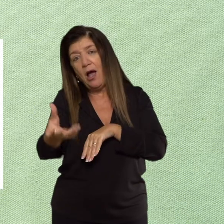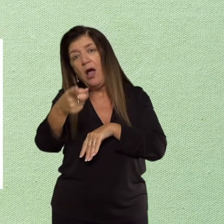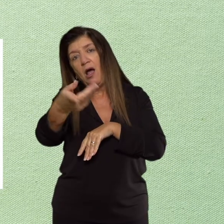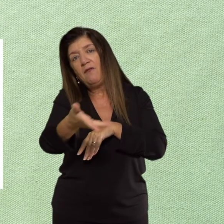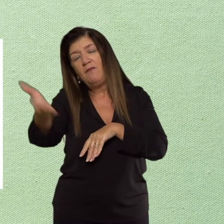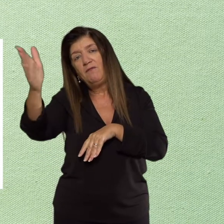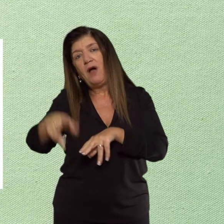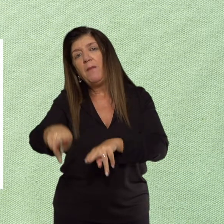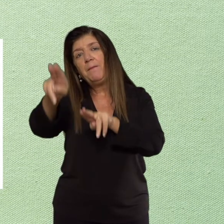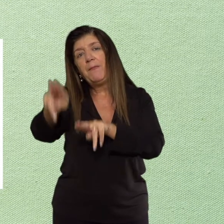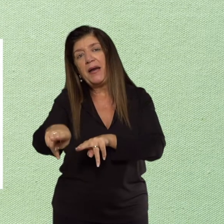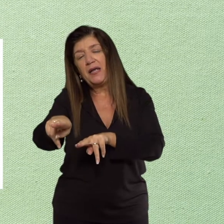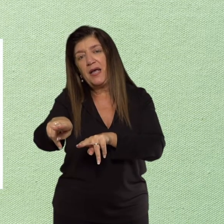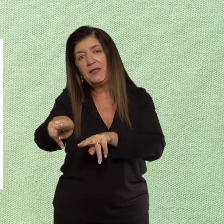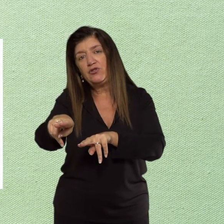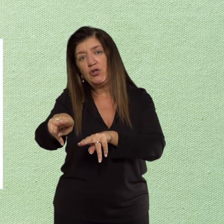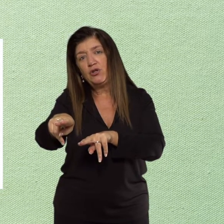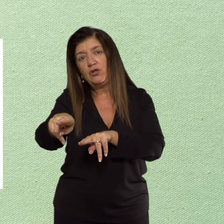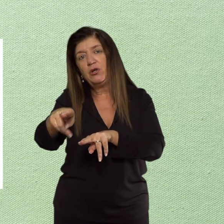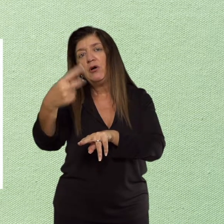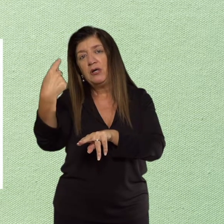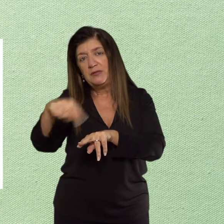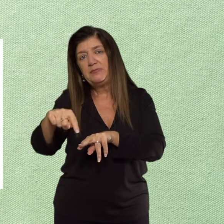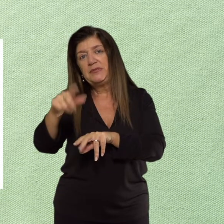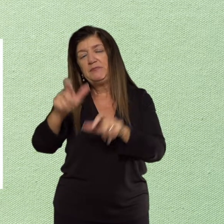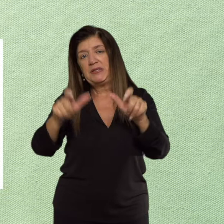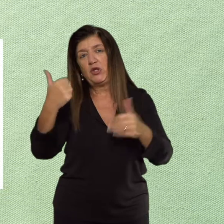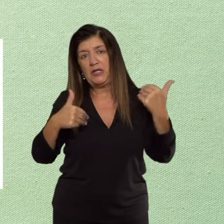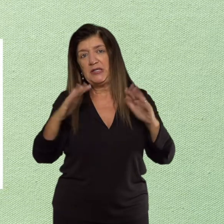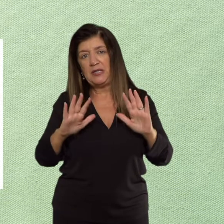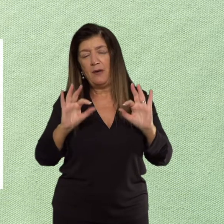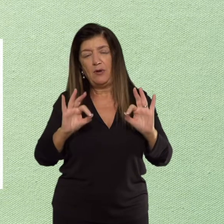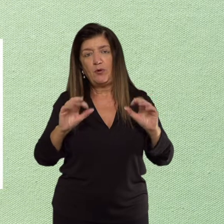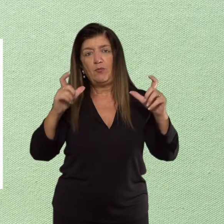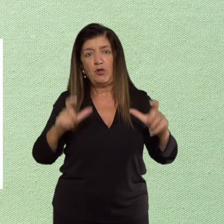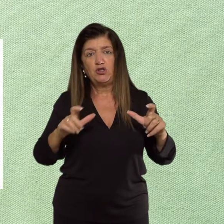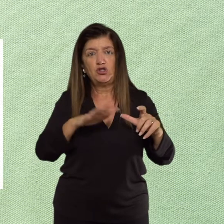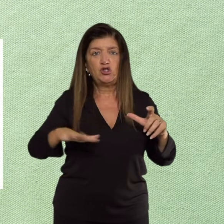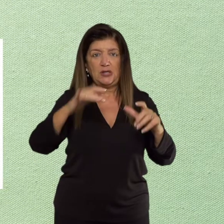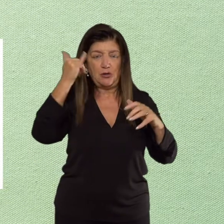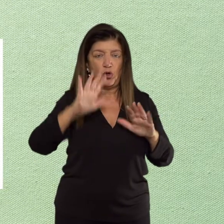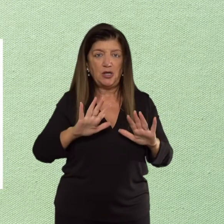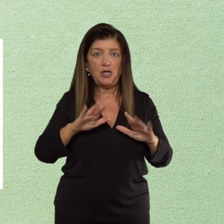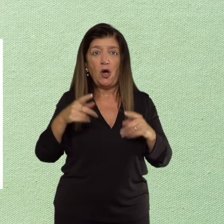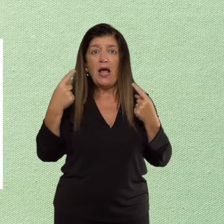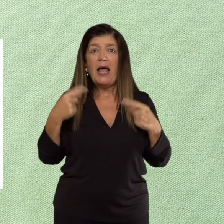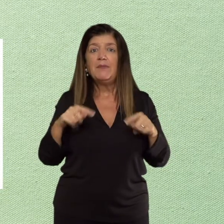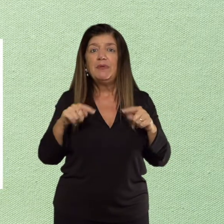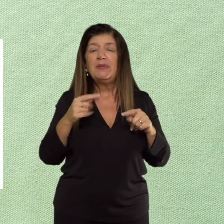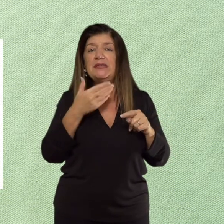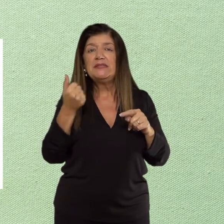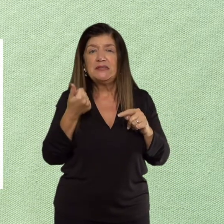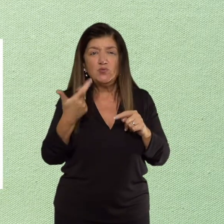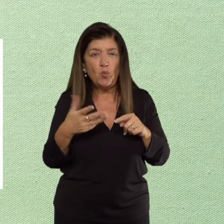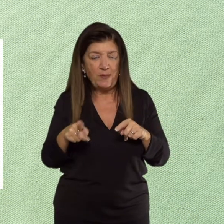parcheggi generici per le persone con disabilità all'interno del territorio torinese. Che sono quelli senza il numero. Invece